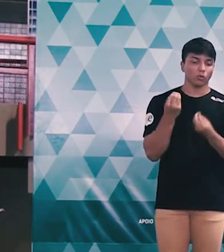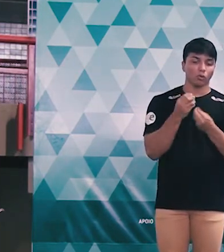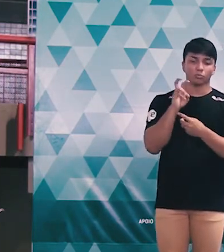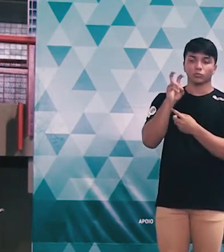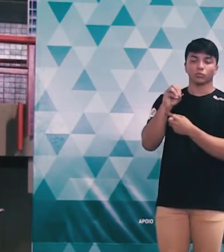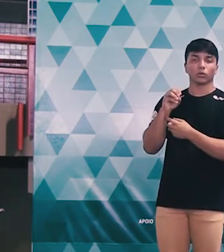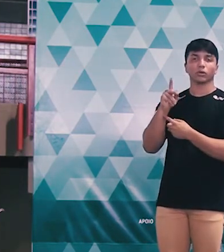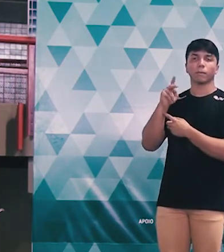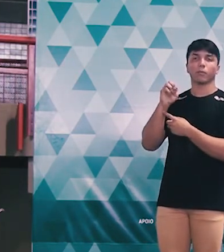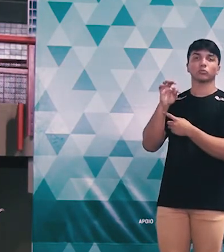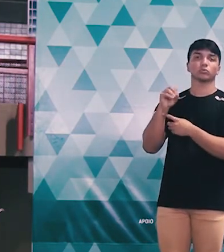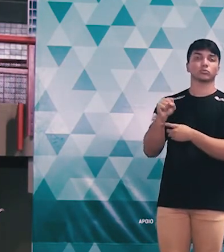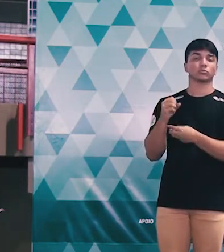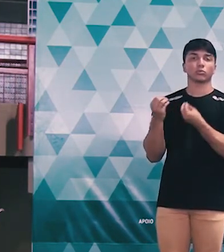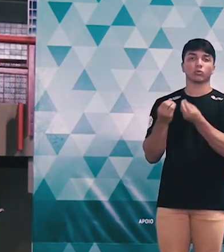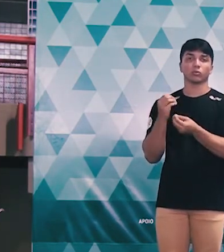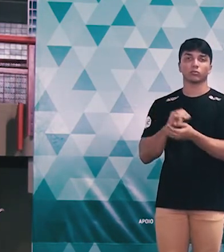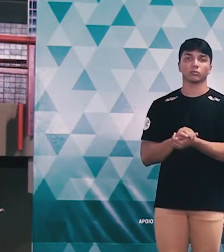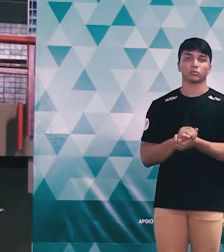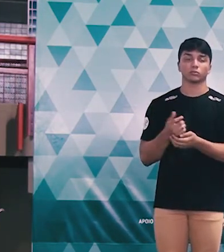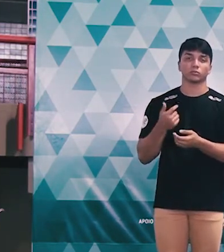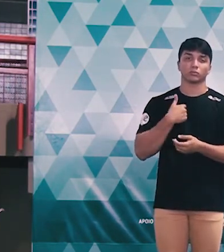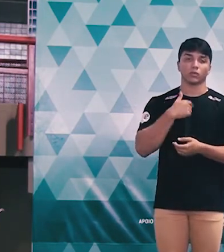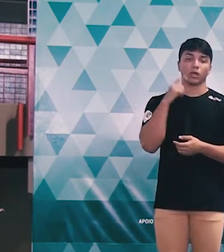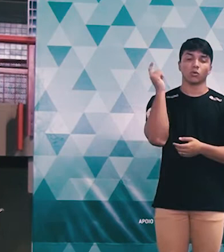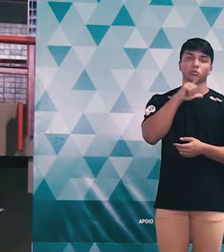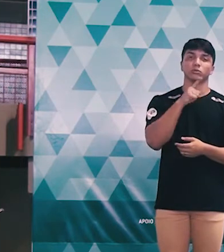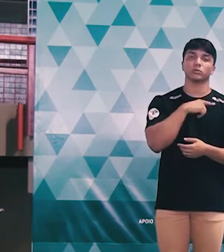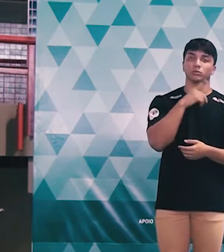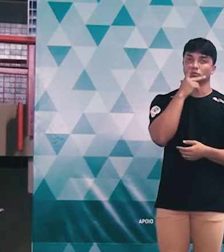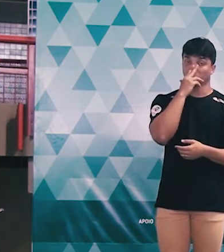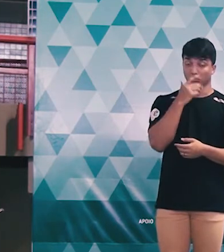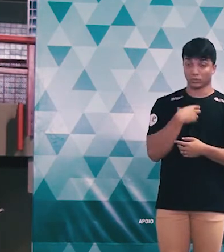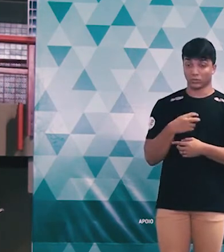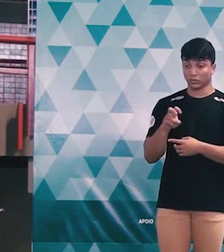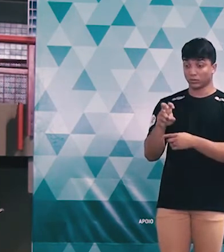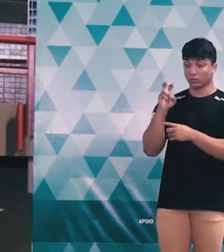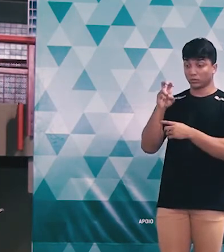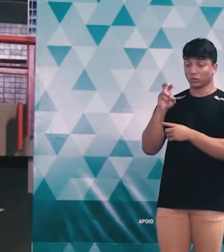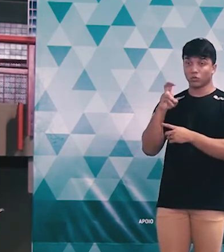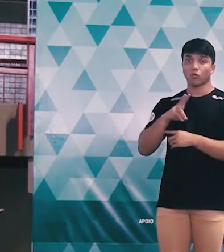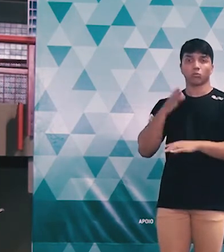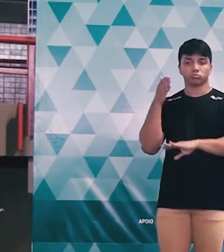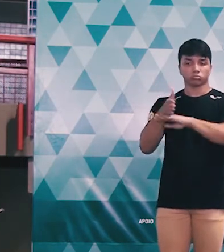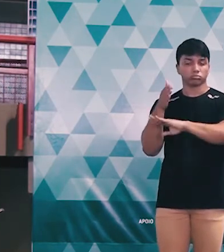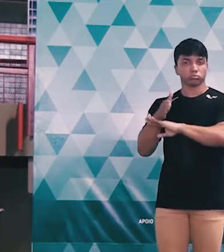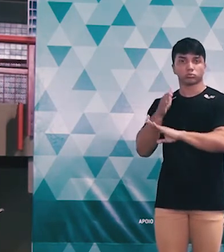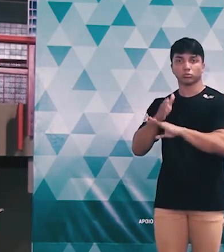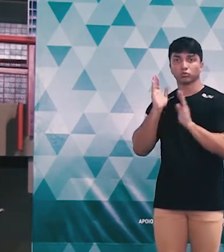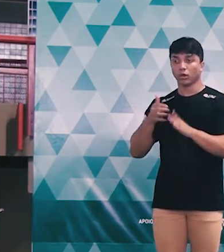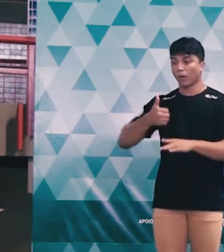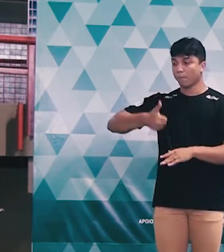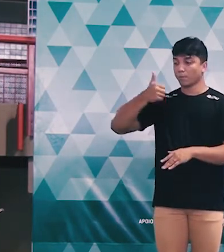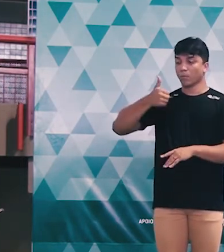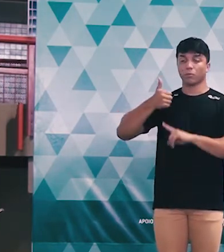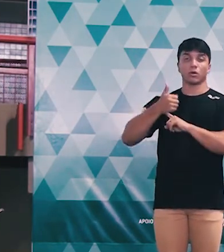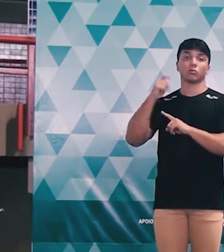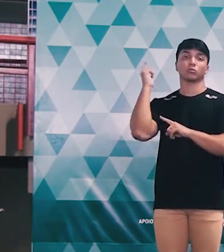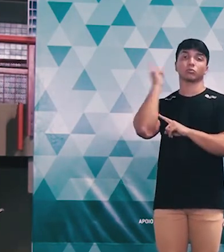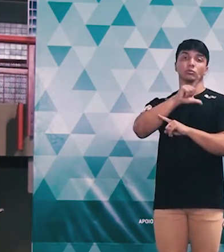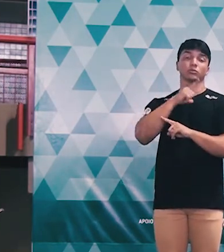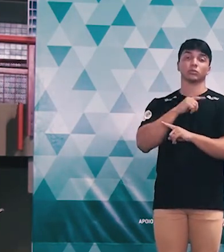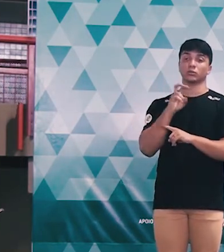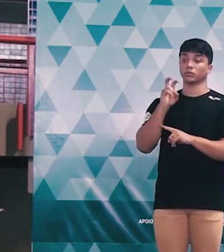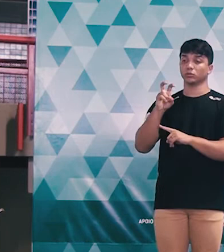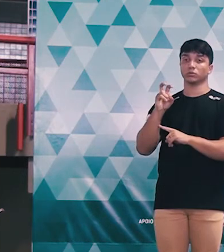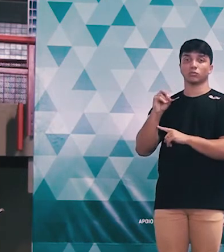esses 50 pontos? Aí o primeiro atleta diz assim: ó, das 5 partidas que eu realizei, na primeira partida que eu entrei, eu